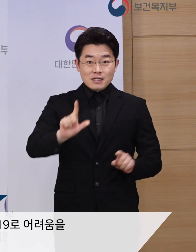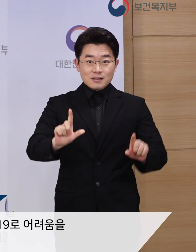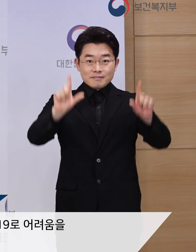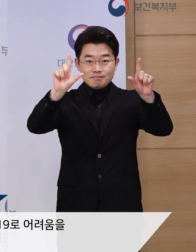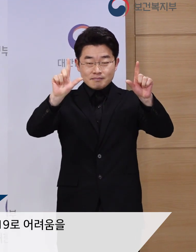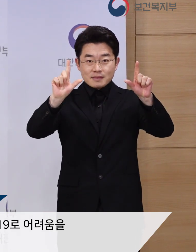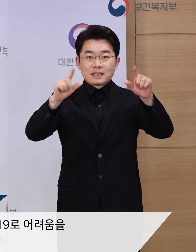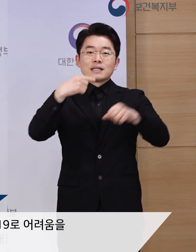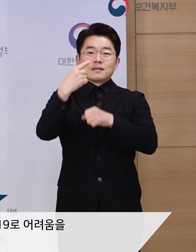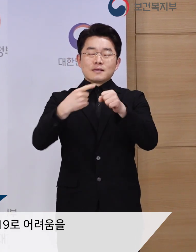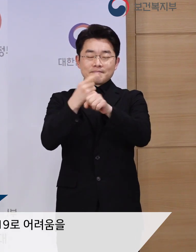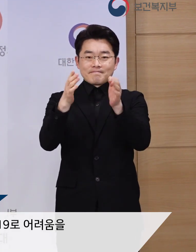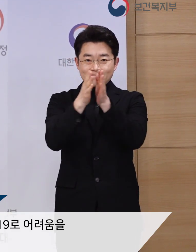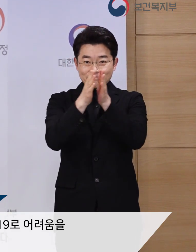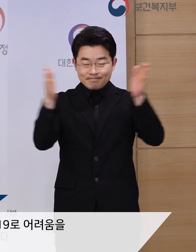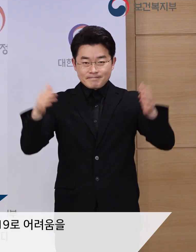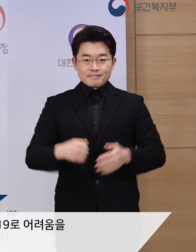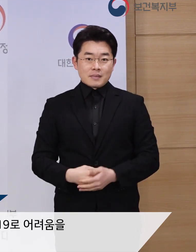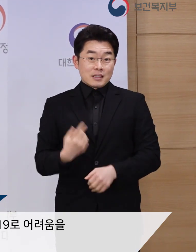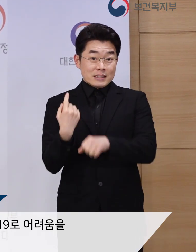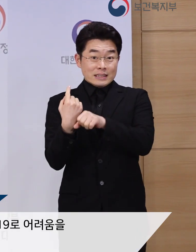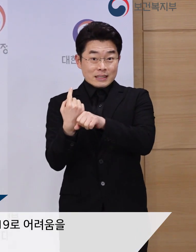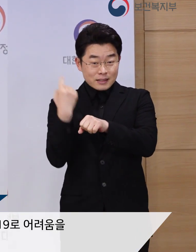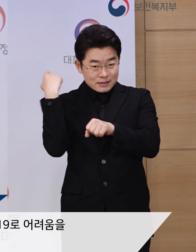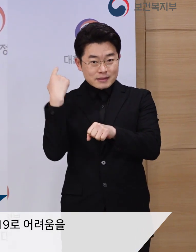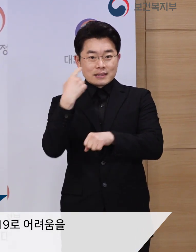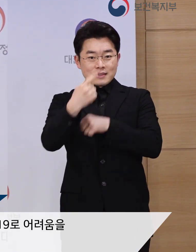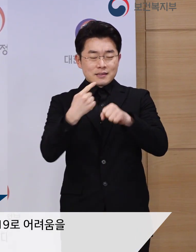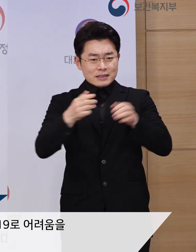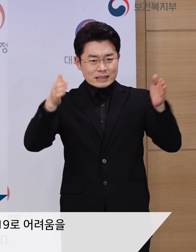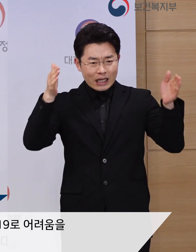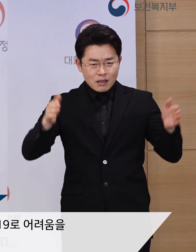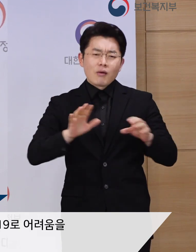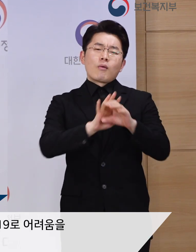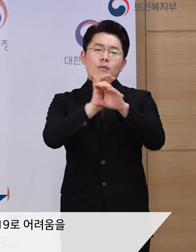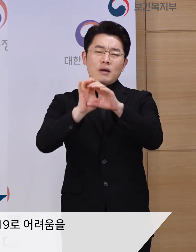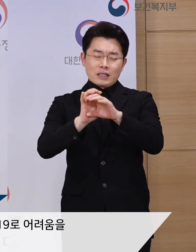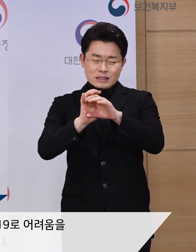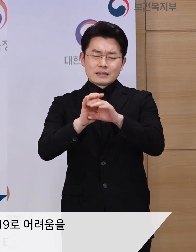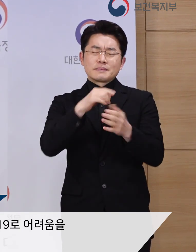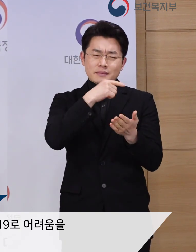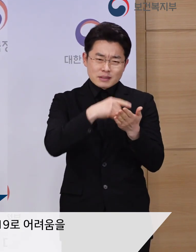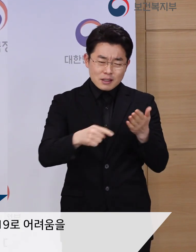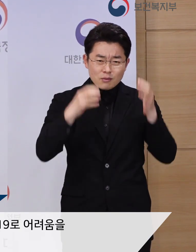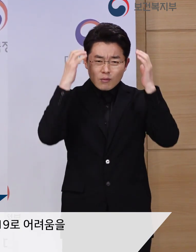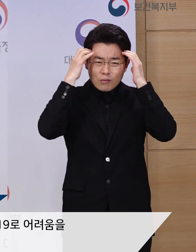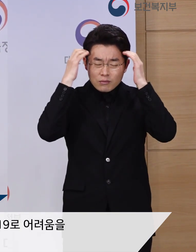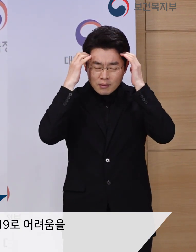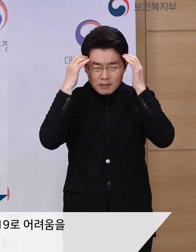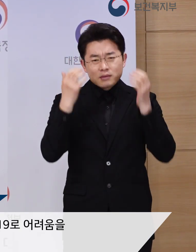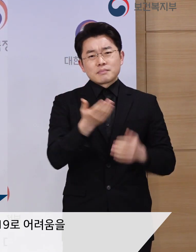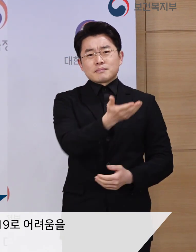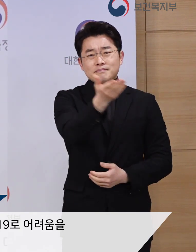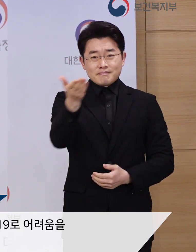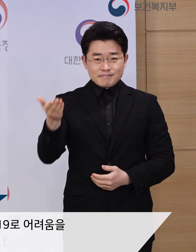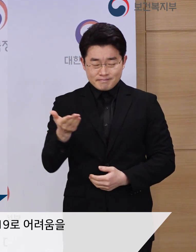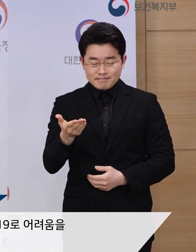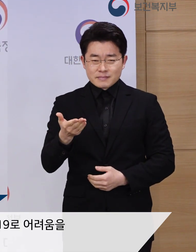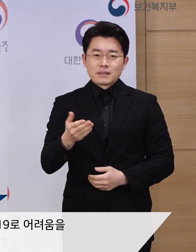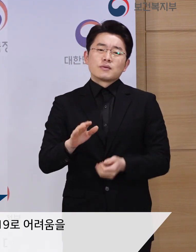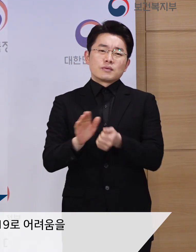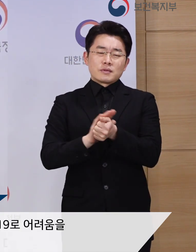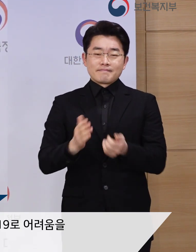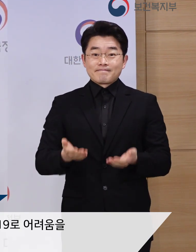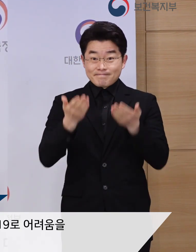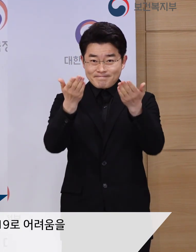2021년 한 해가 밝았습니다. 지난 한 해 코로나19로 어려움을 겪고 계신 모든 분들께 위로의